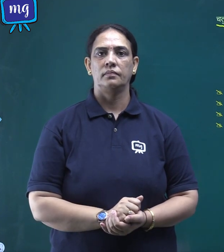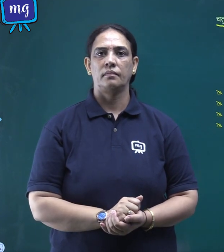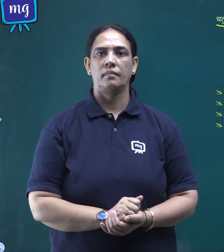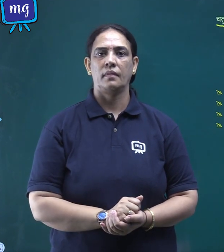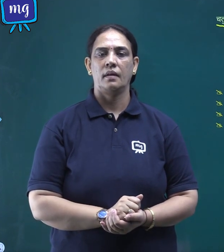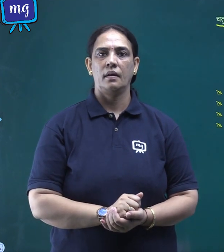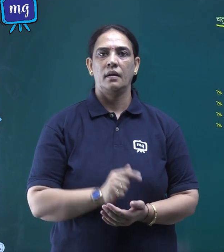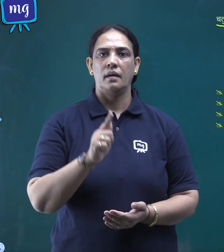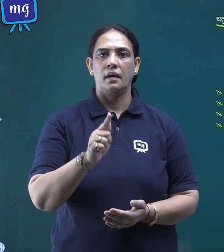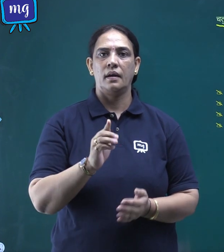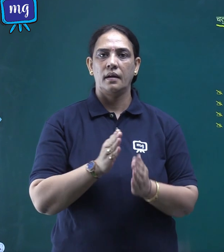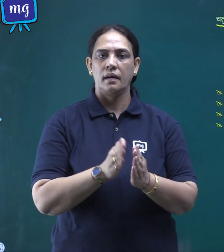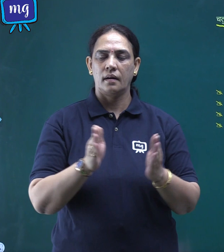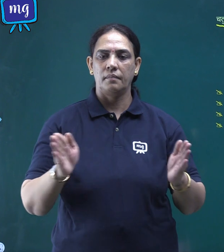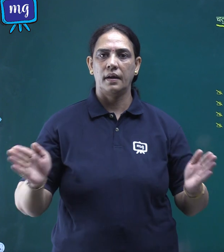एक क्रम में